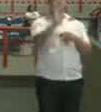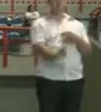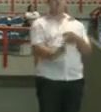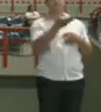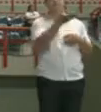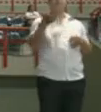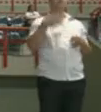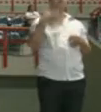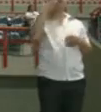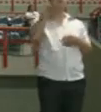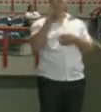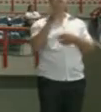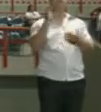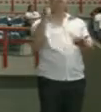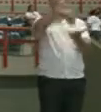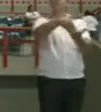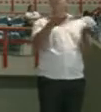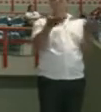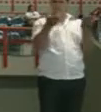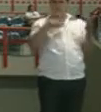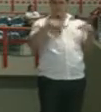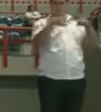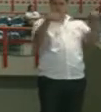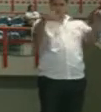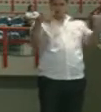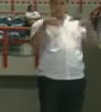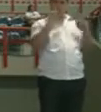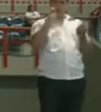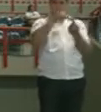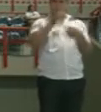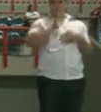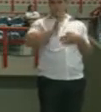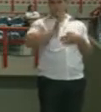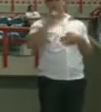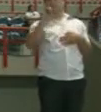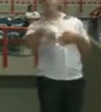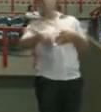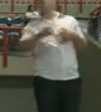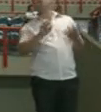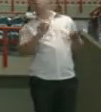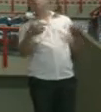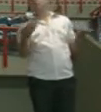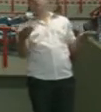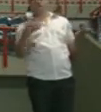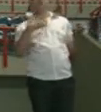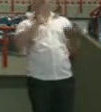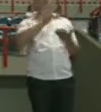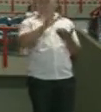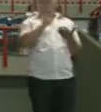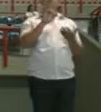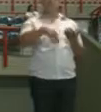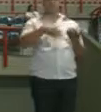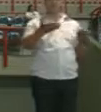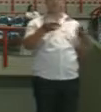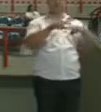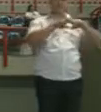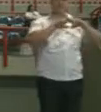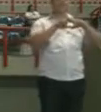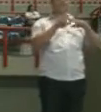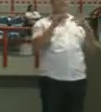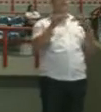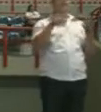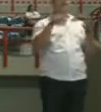já viram até agora, ter terra é sinônimo de poder? Sim ou não? Sim. Gente, é